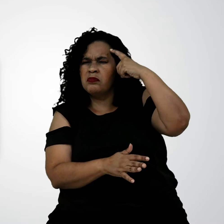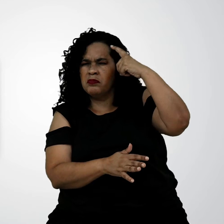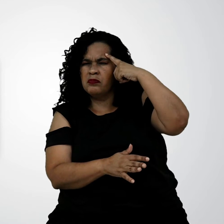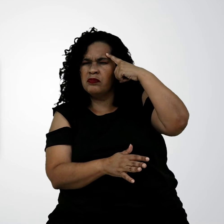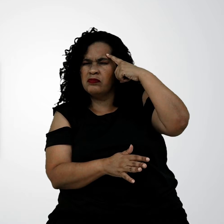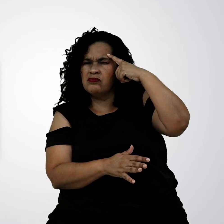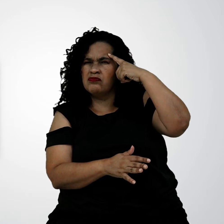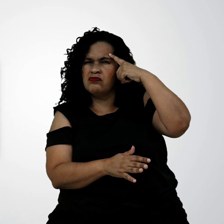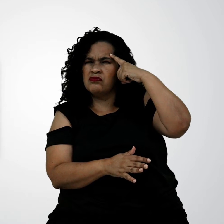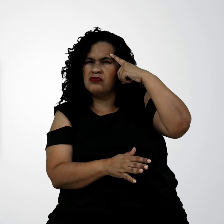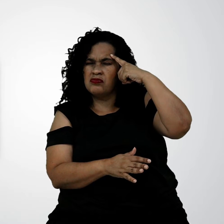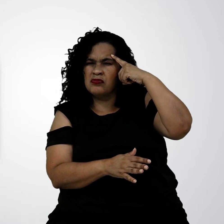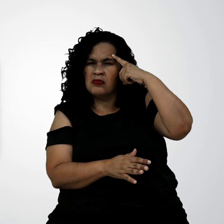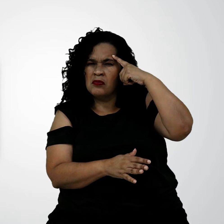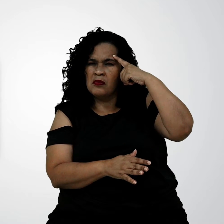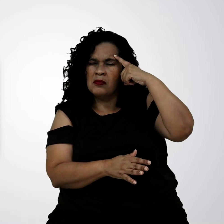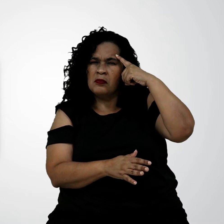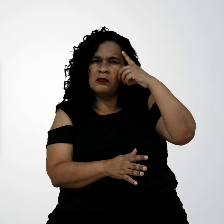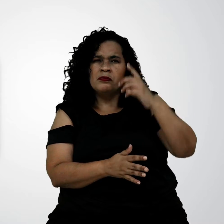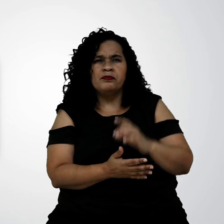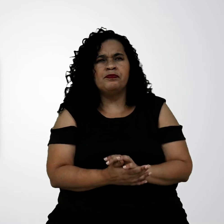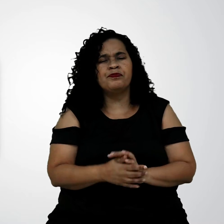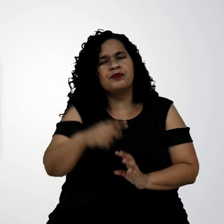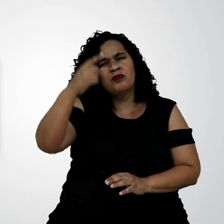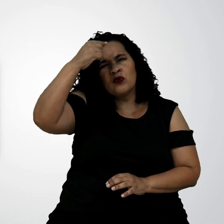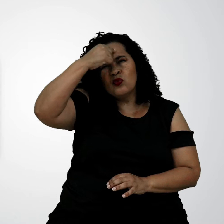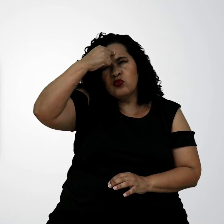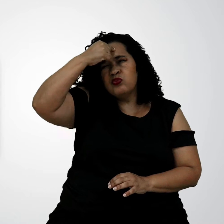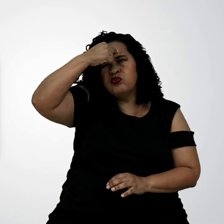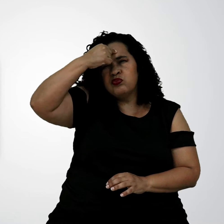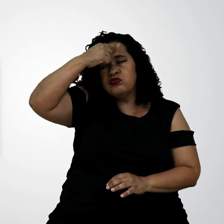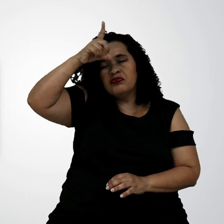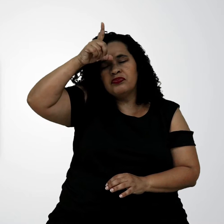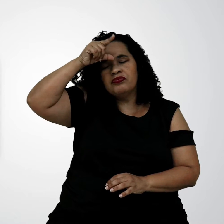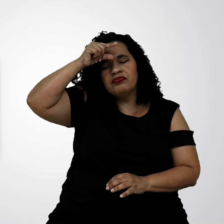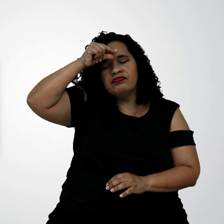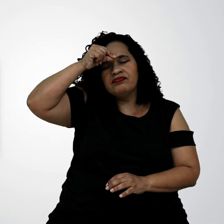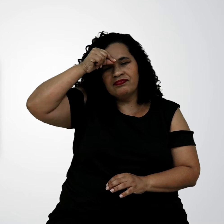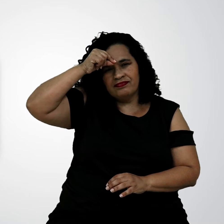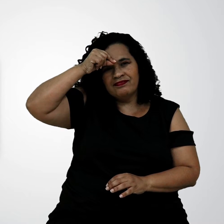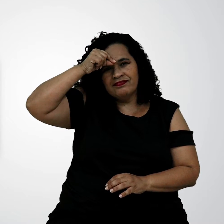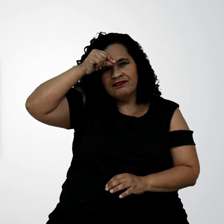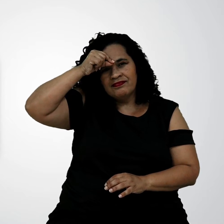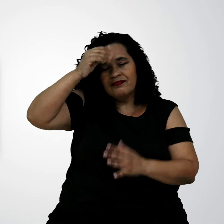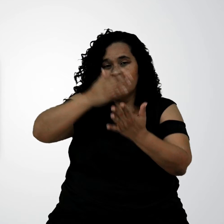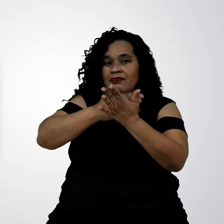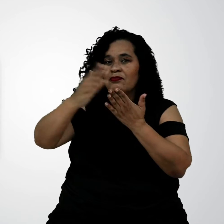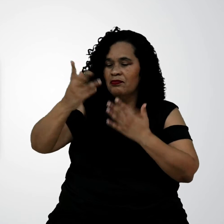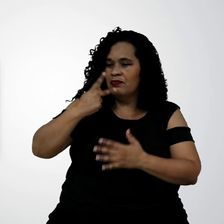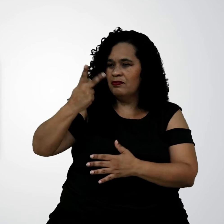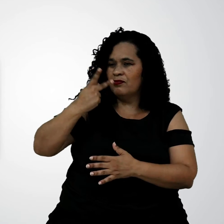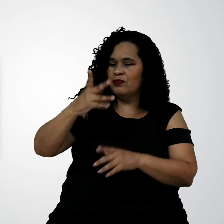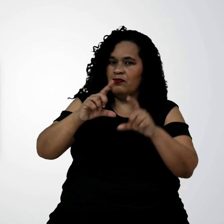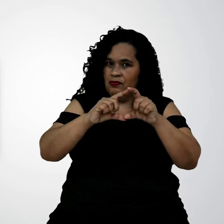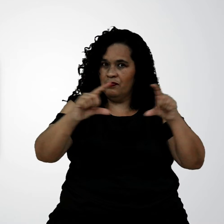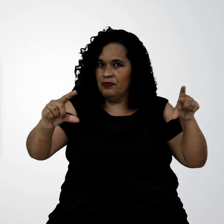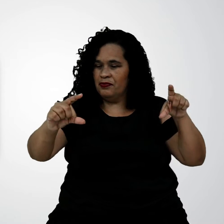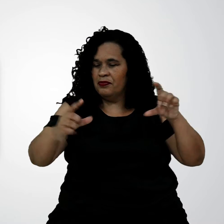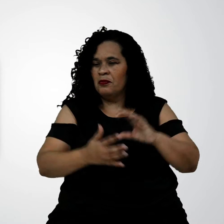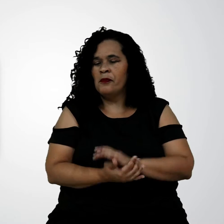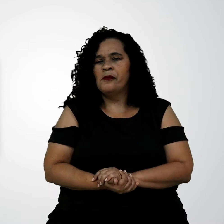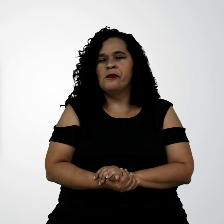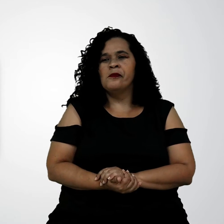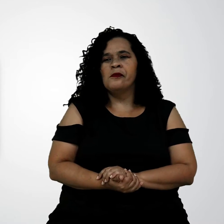para que a nossa consciência fique aliviada. E a gente diz assim, frases do tipo, quem